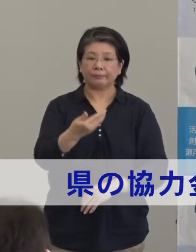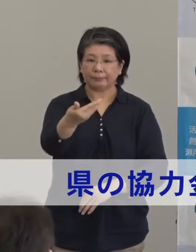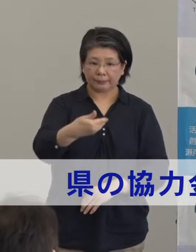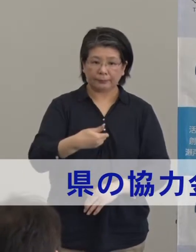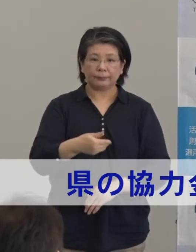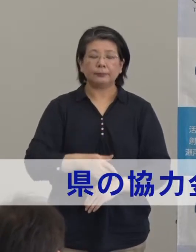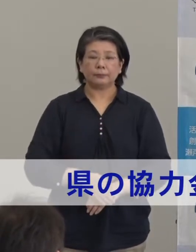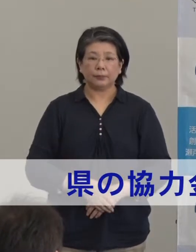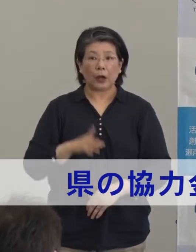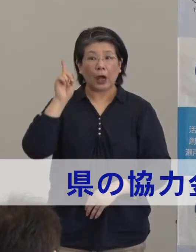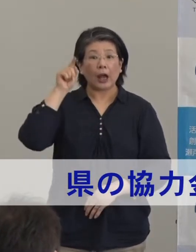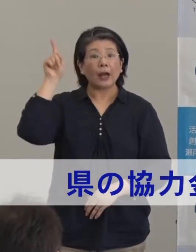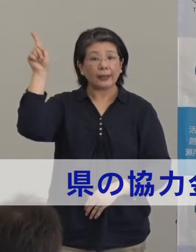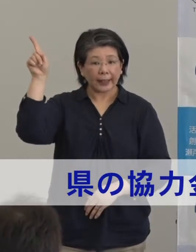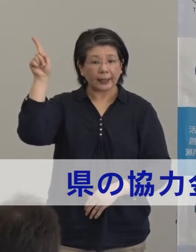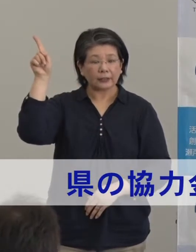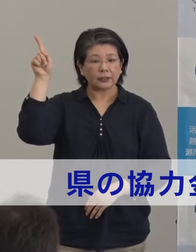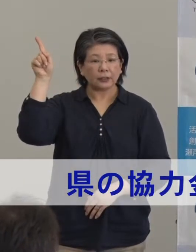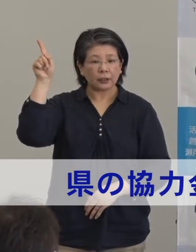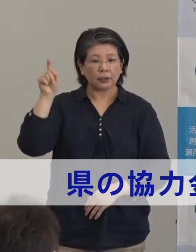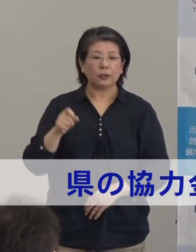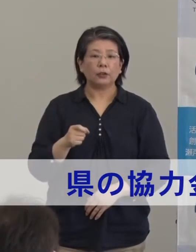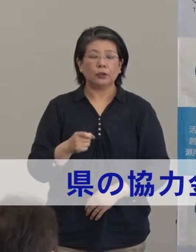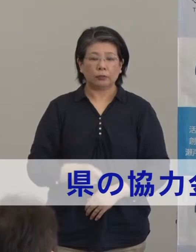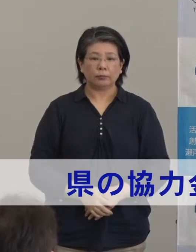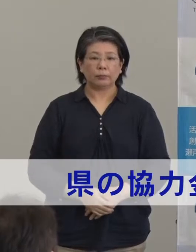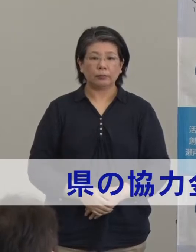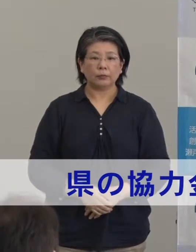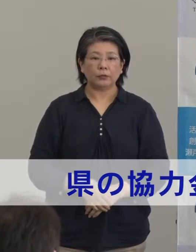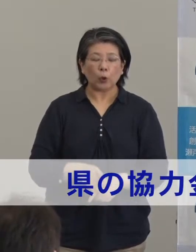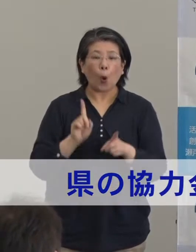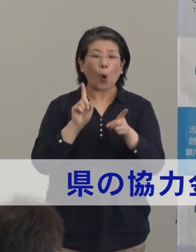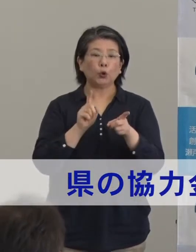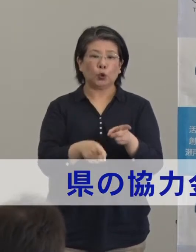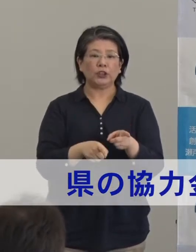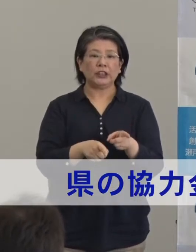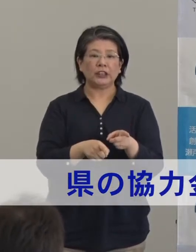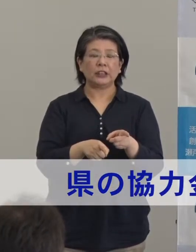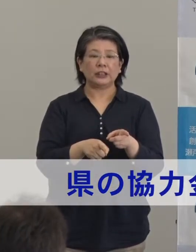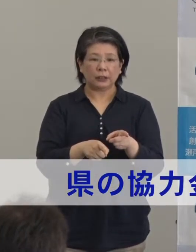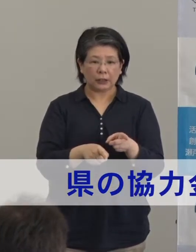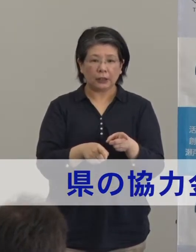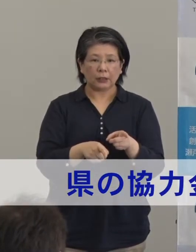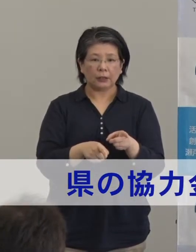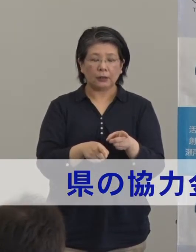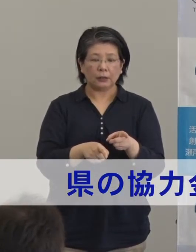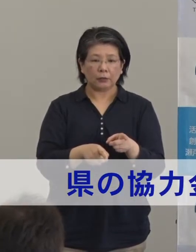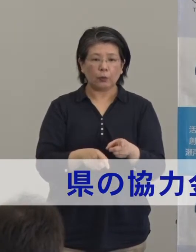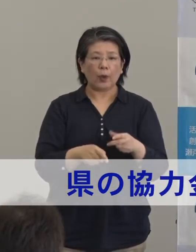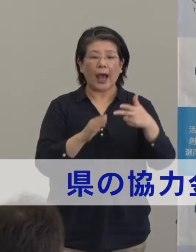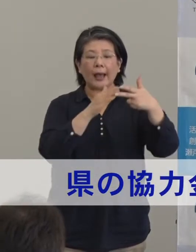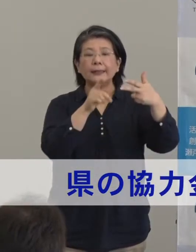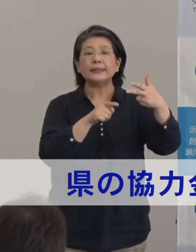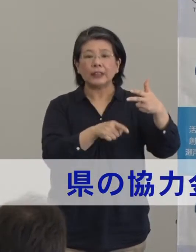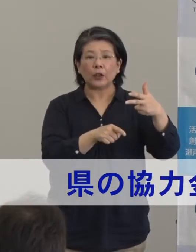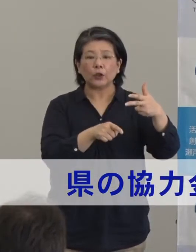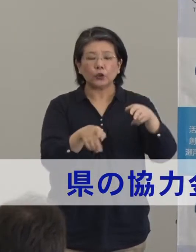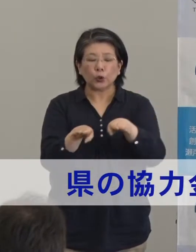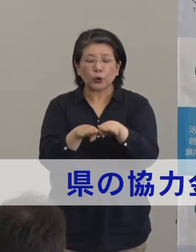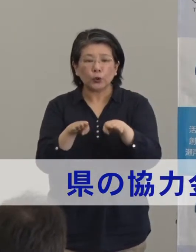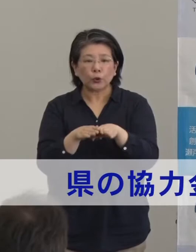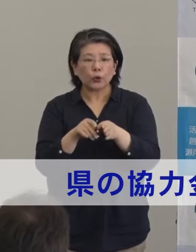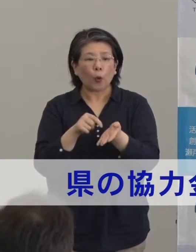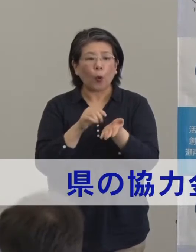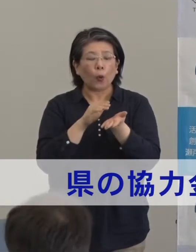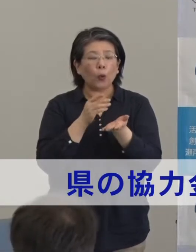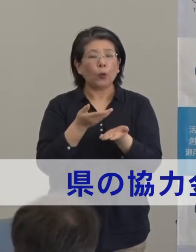県の、緊急事態宣言に基づきます緊急事態措置として、施設等に休業要請あるいは時